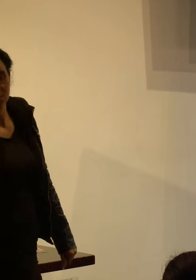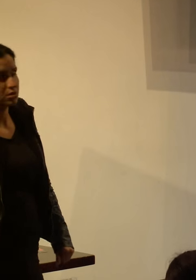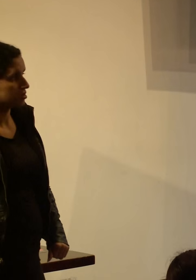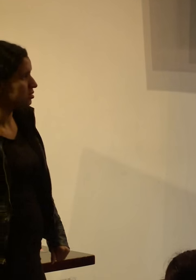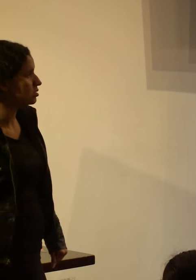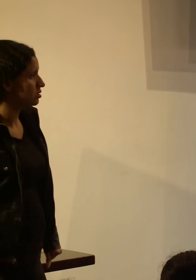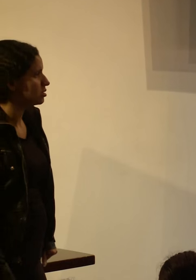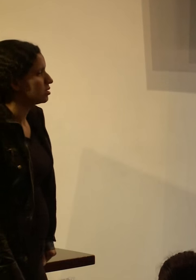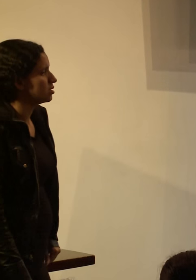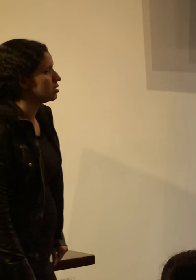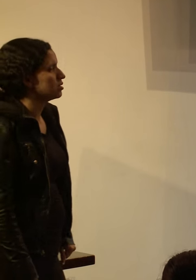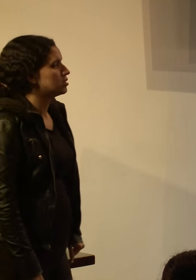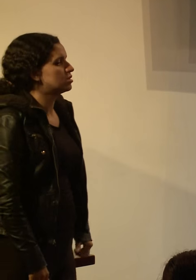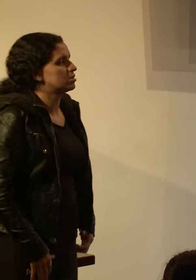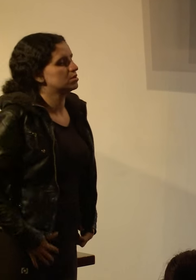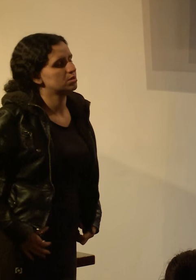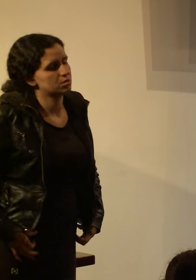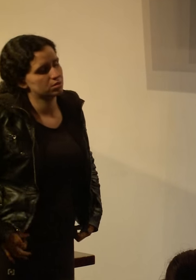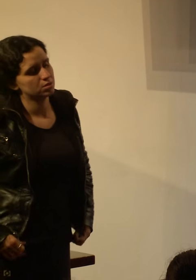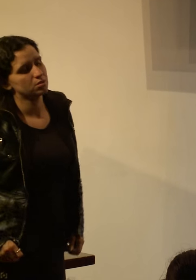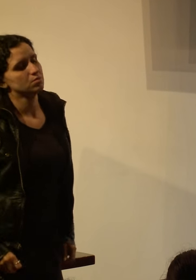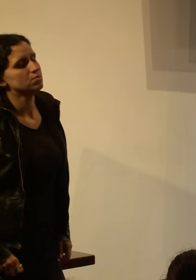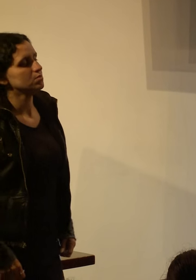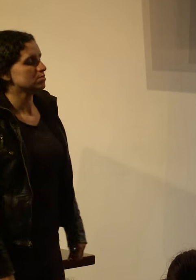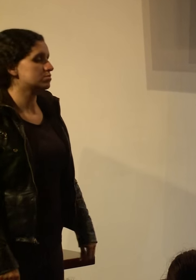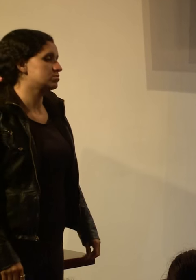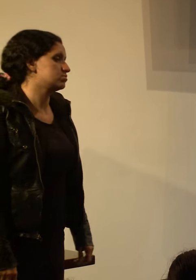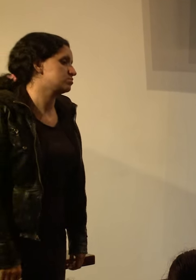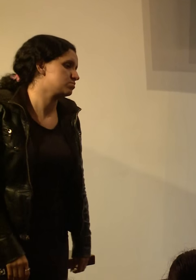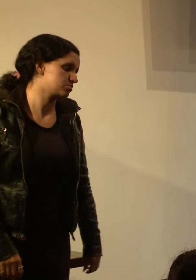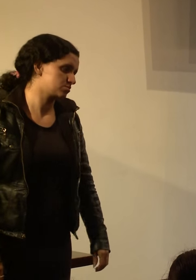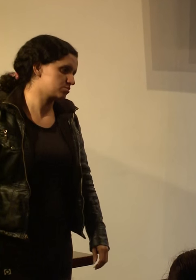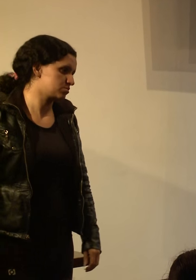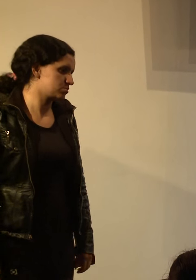Un poco como el subtexto. ¿Me prestas esa obra?